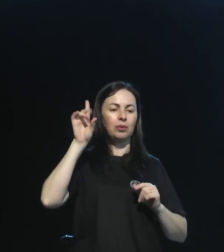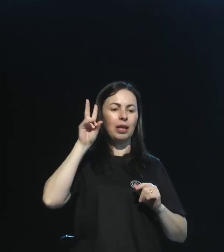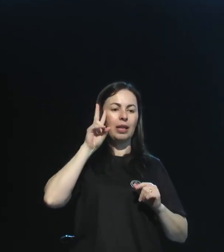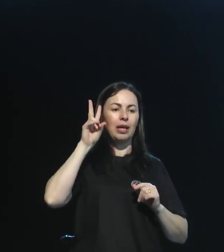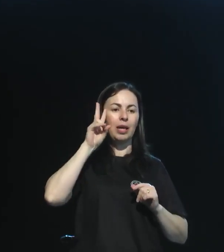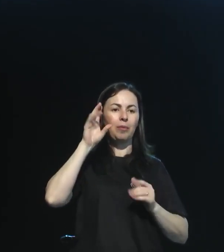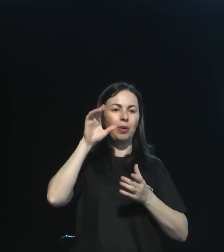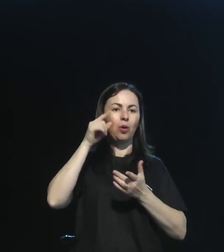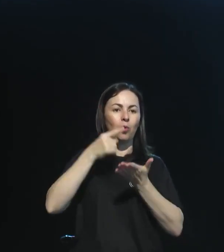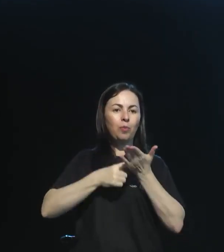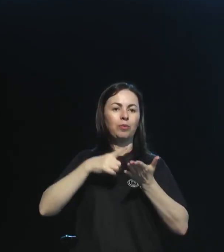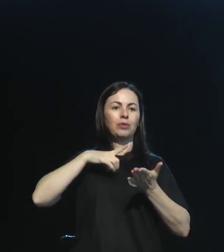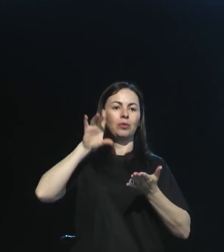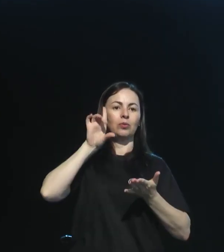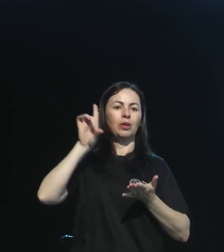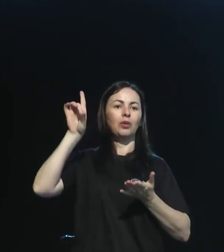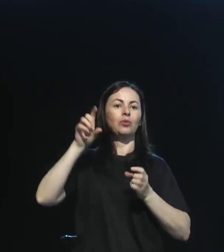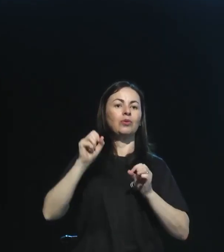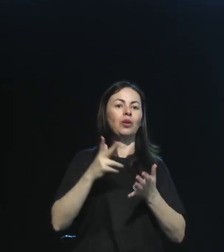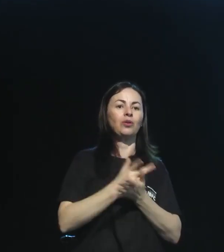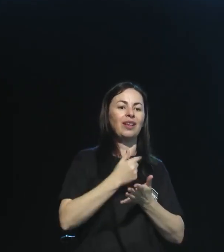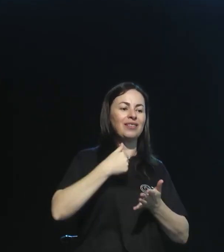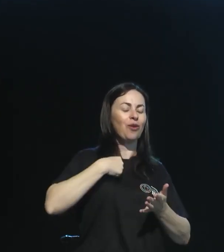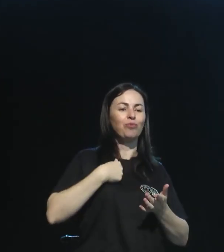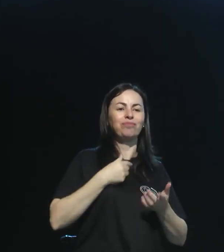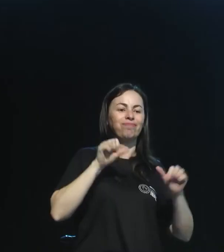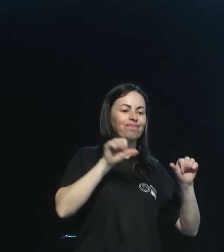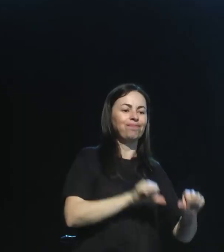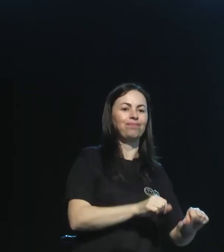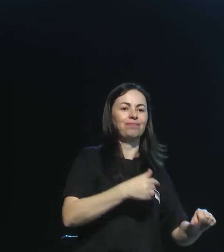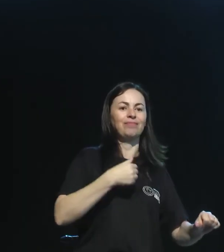você se leva ao erro, ao engano.